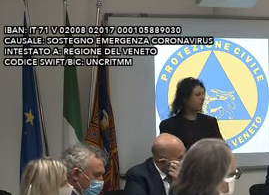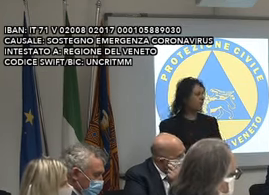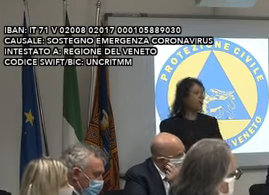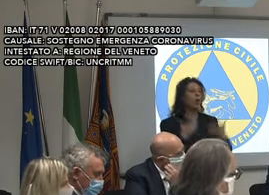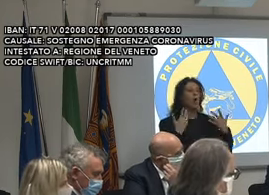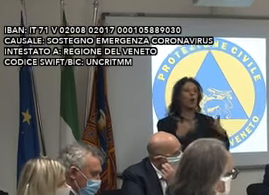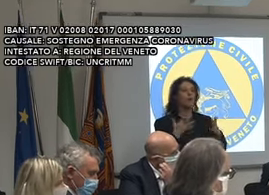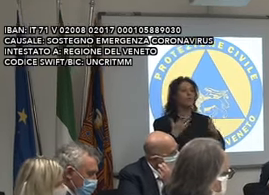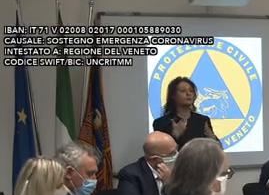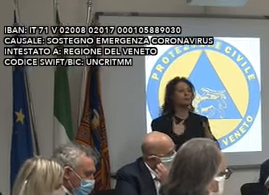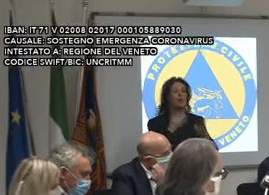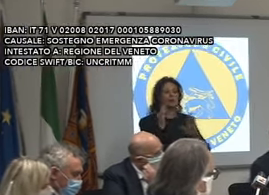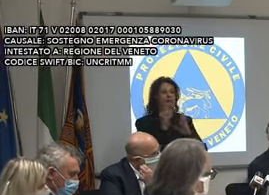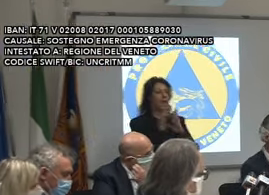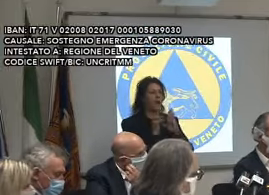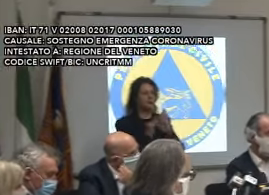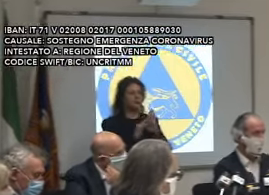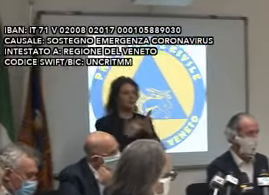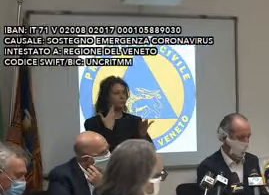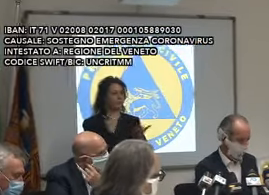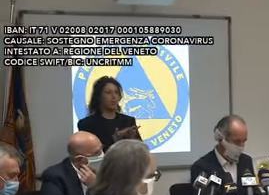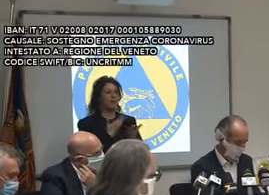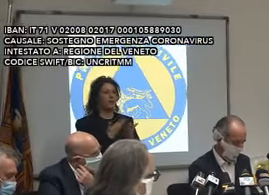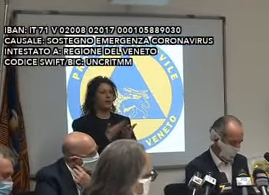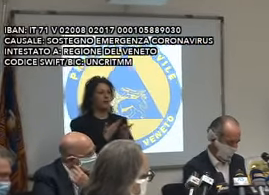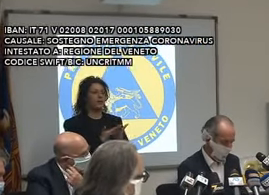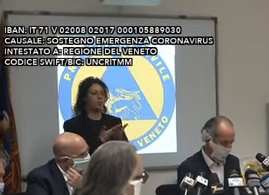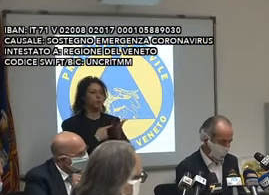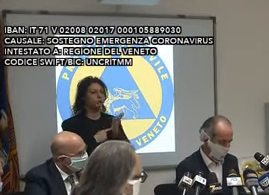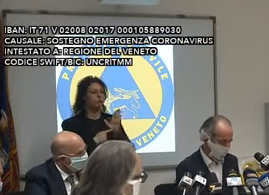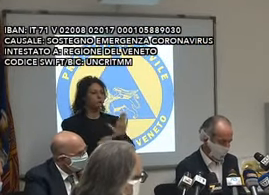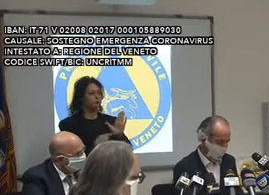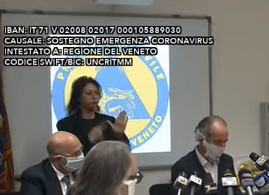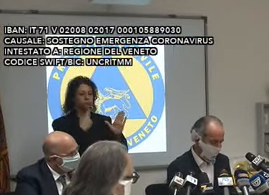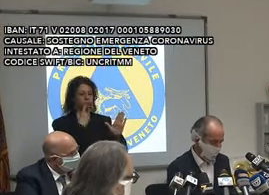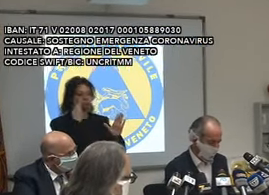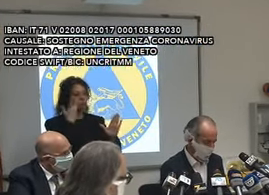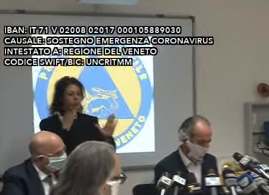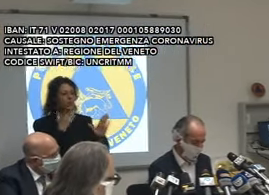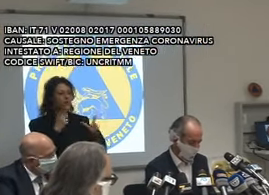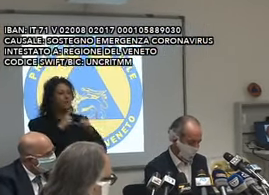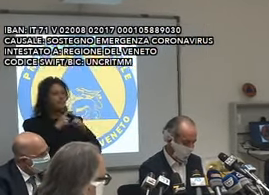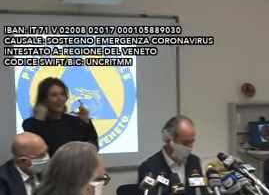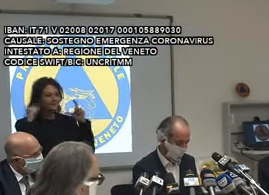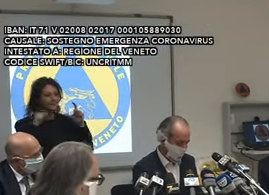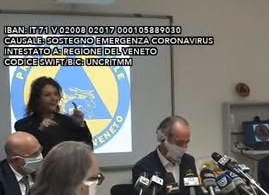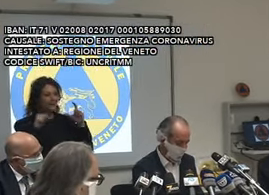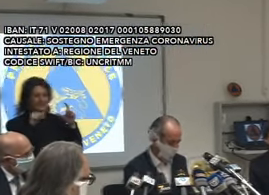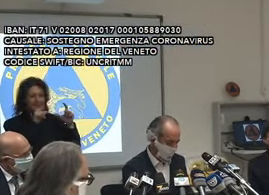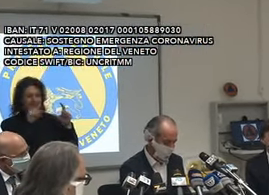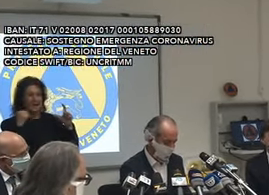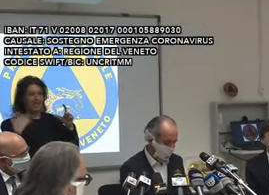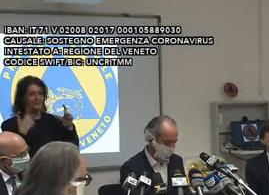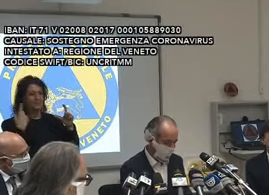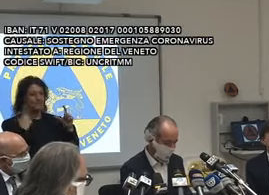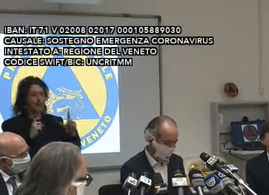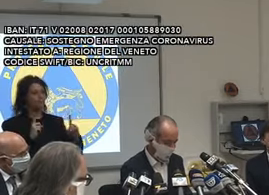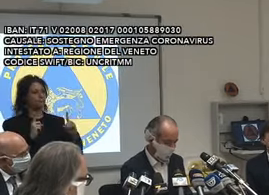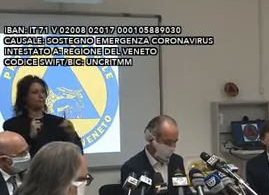Specifici per SARS-CoV-2 che mostrano l'efficacia delle mascherine nel bloccare i